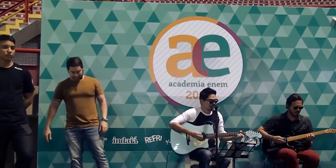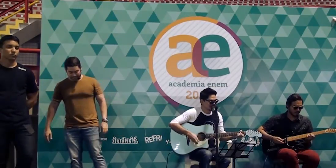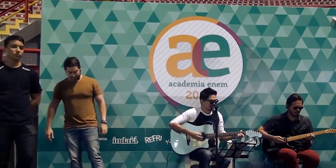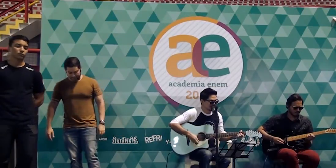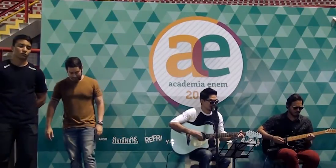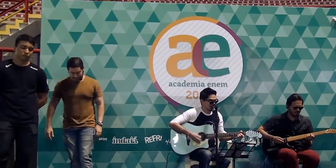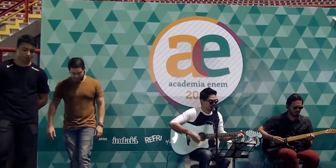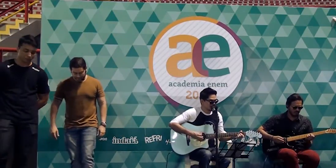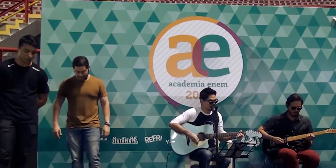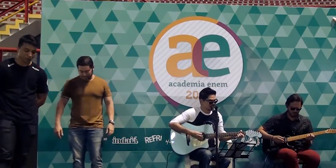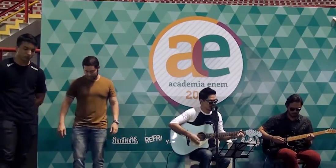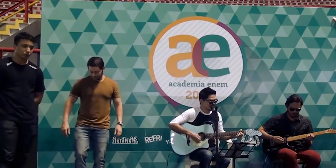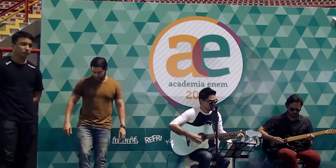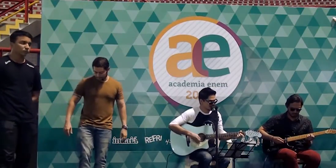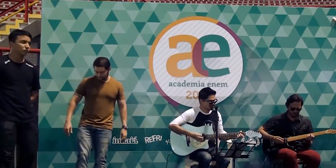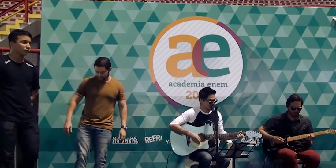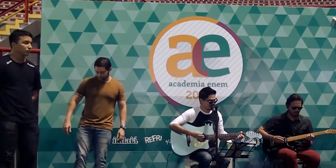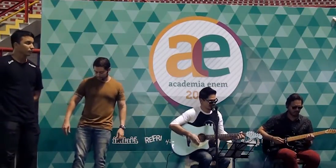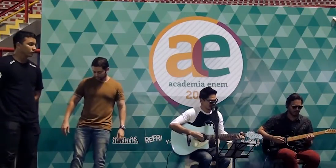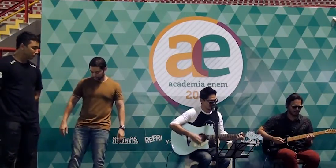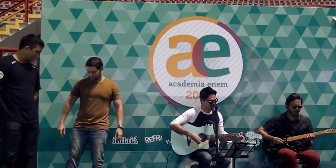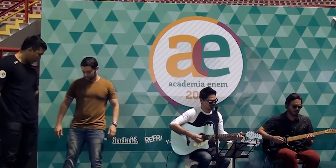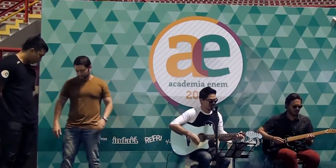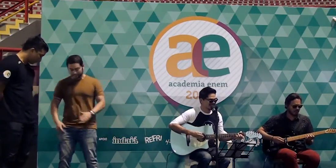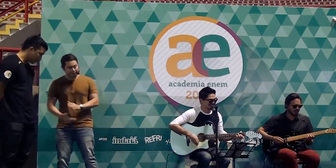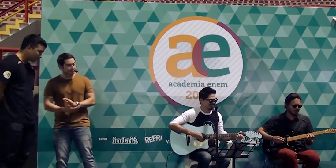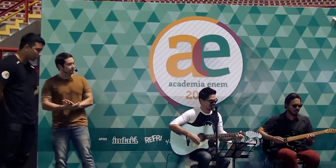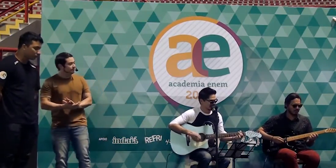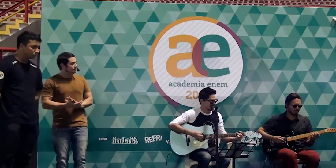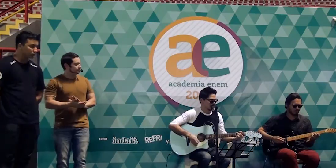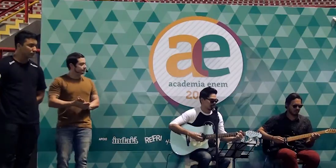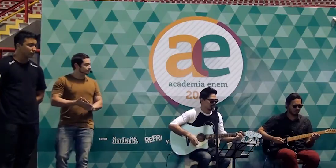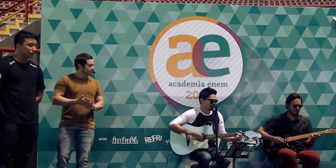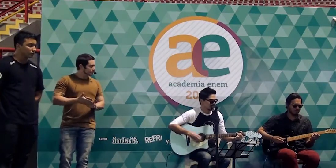E eu começo a achar normal que algum boçal atire bombas na embaixada.